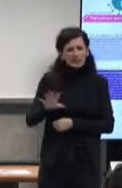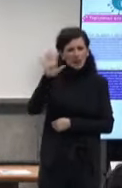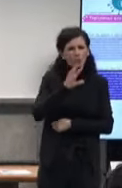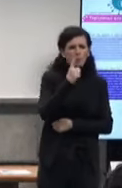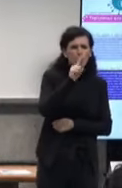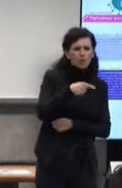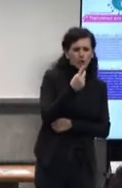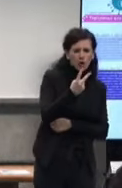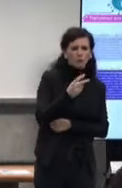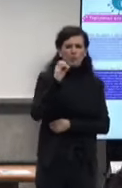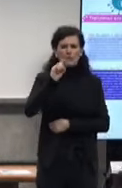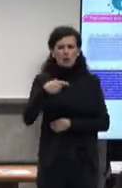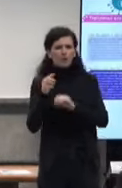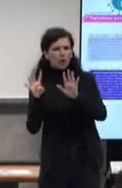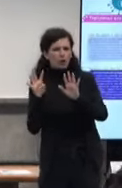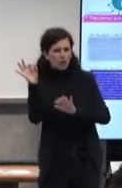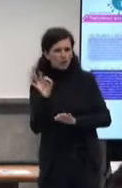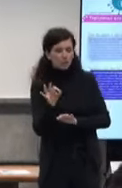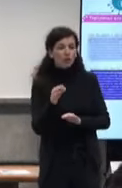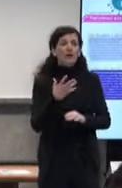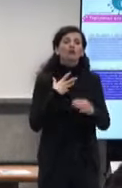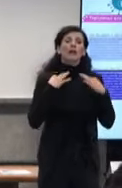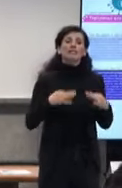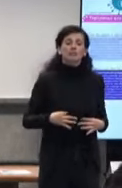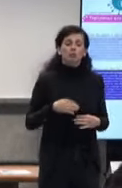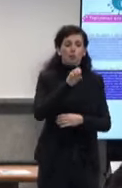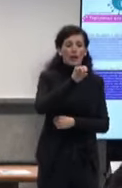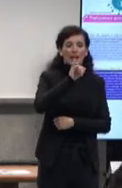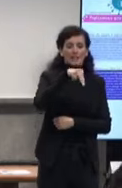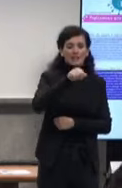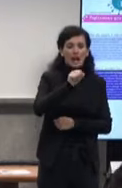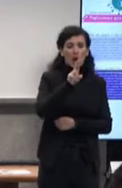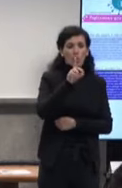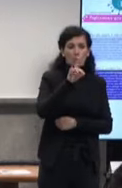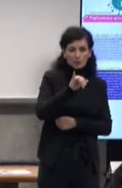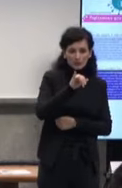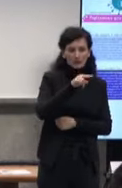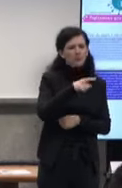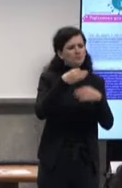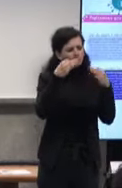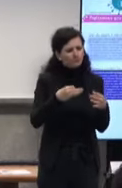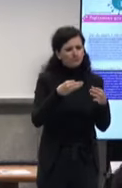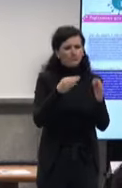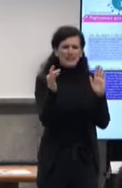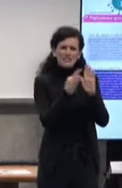e infine c'è l'istituto einaudi che comunque ieri ha stimato l'azzeramento